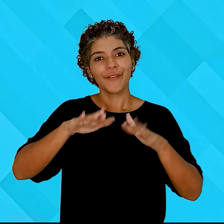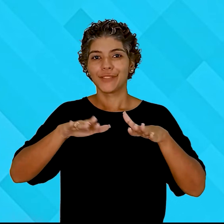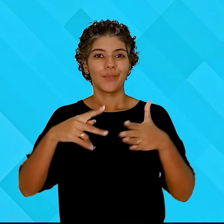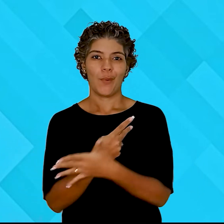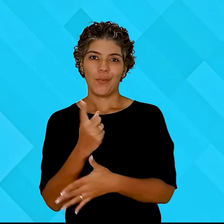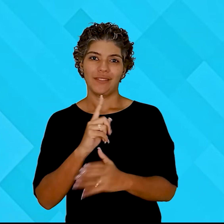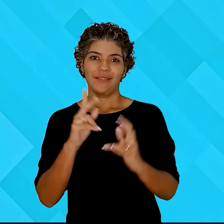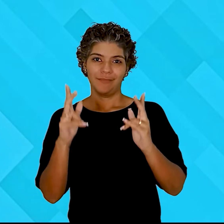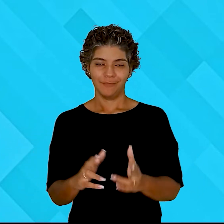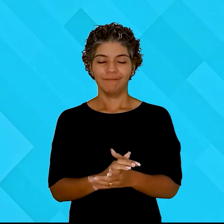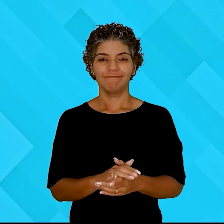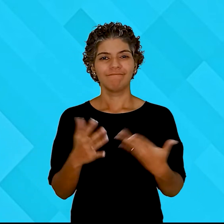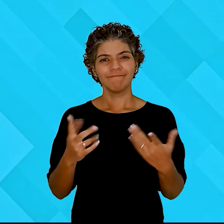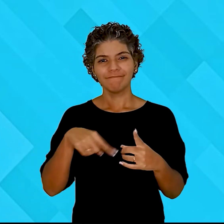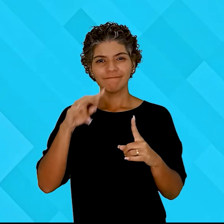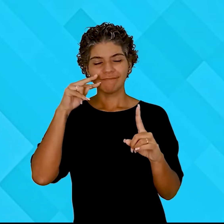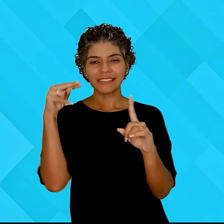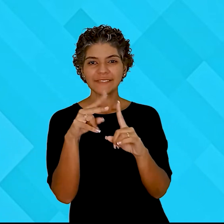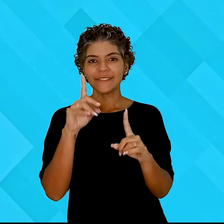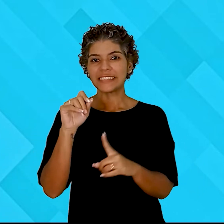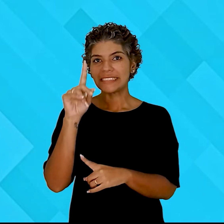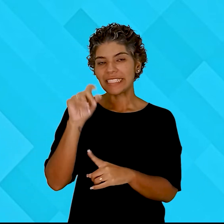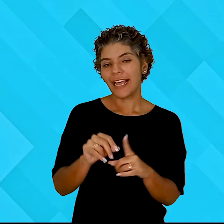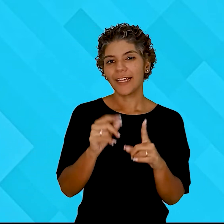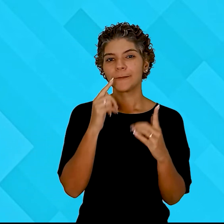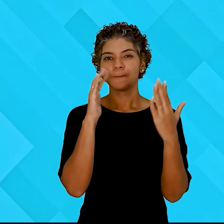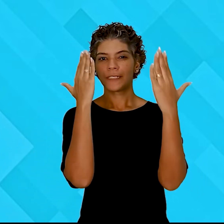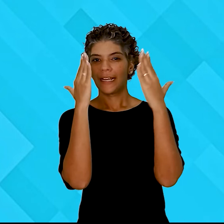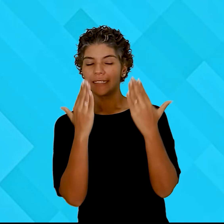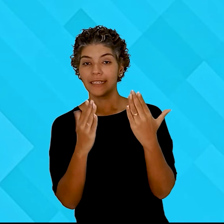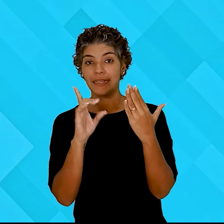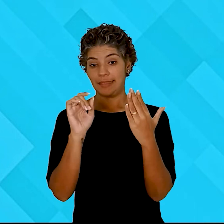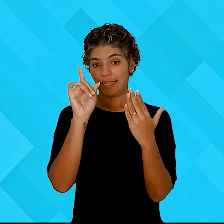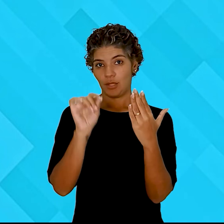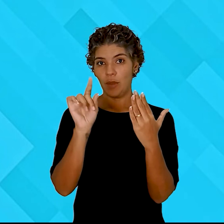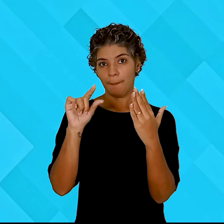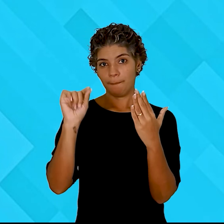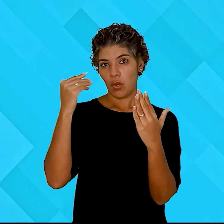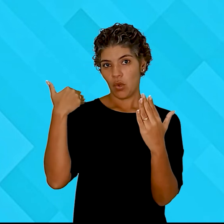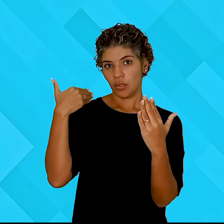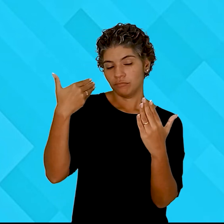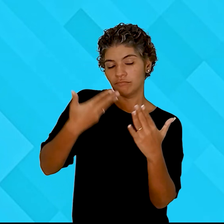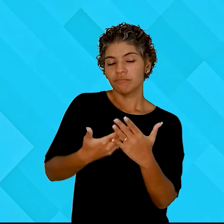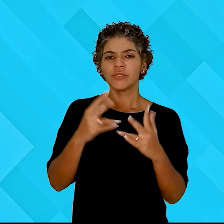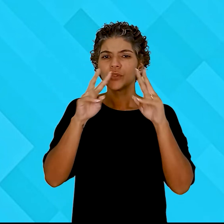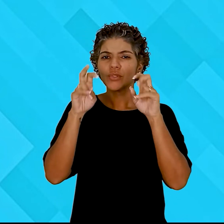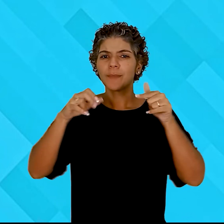para os dados, e esses dados são muito recentes, sobre cultura e trabalho, a gente vê que a cultura